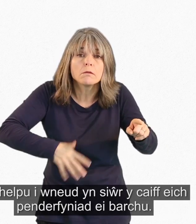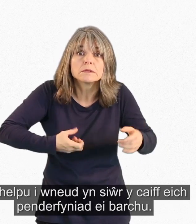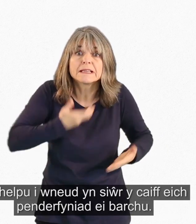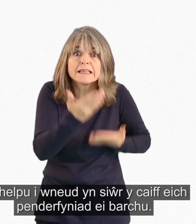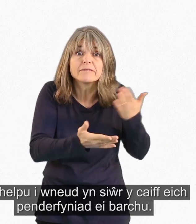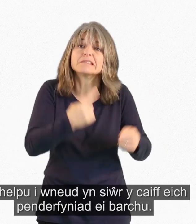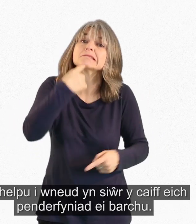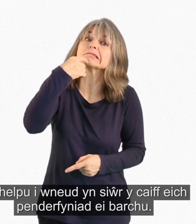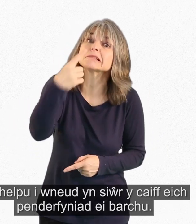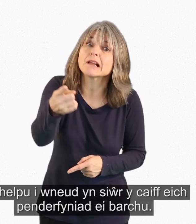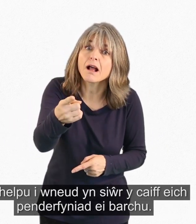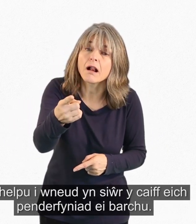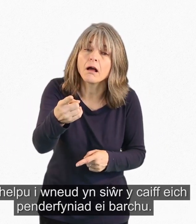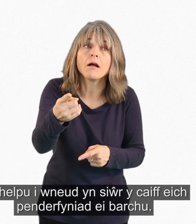caiff eich penderfyniad ei barchu.